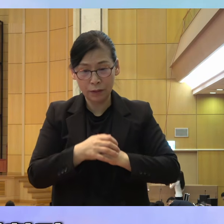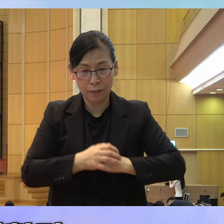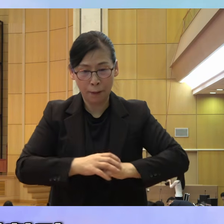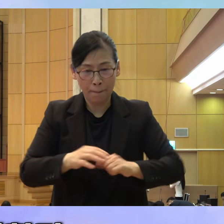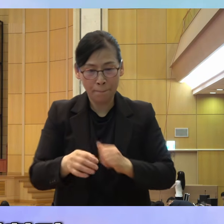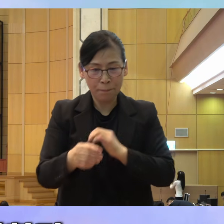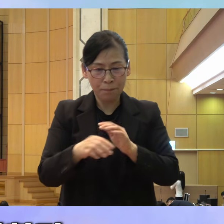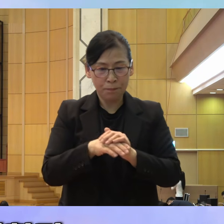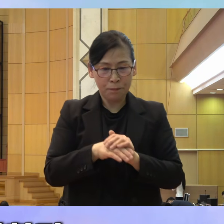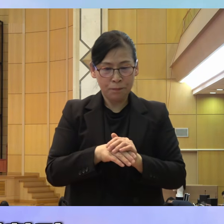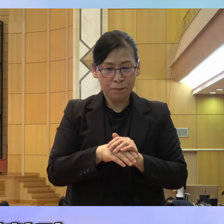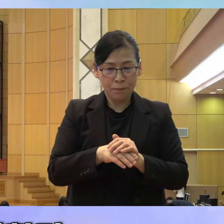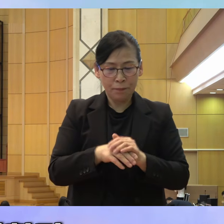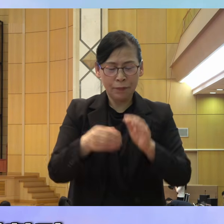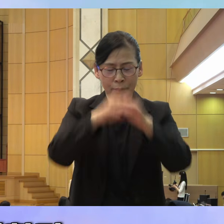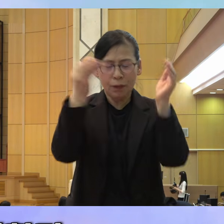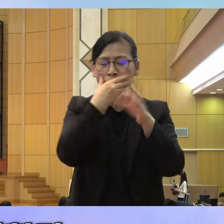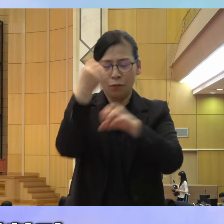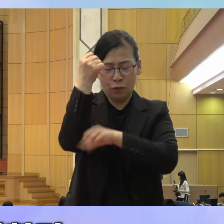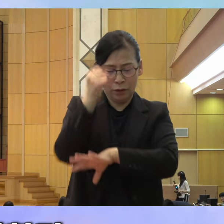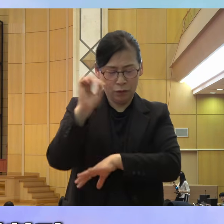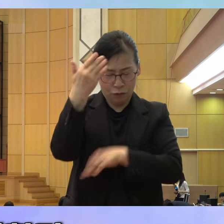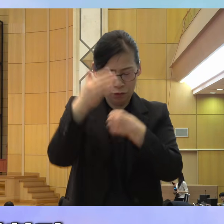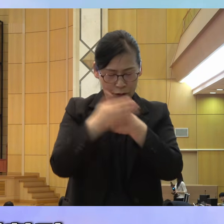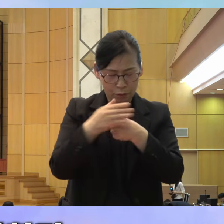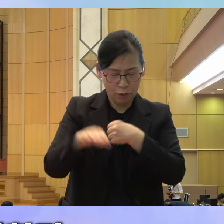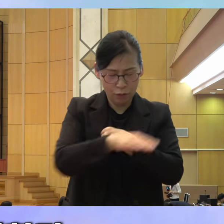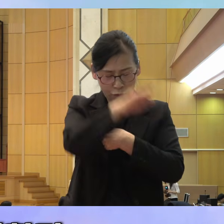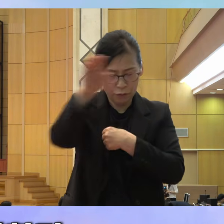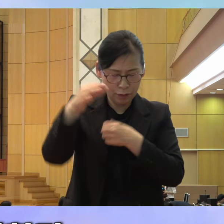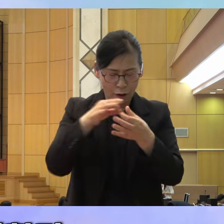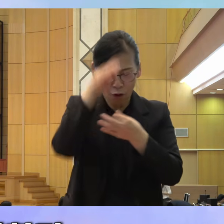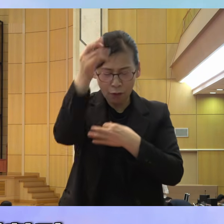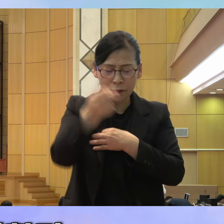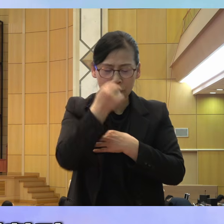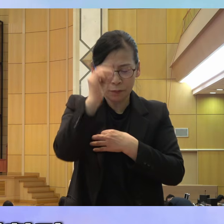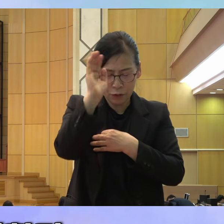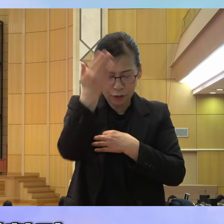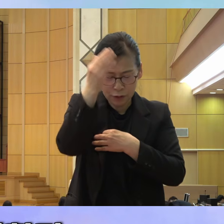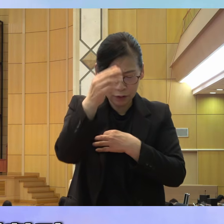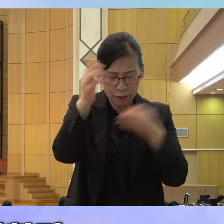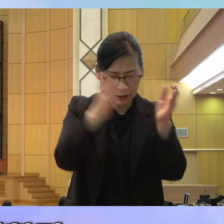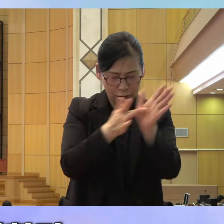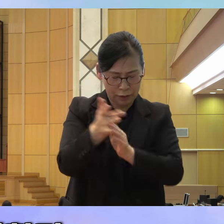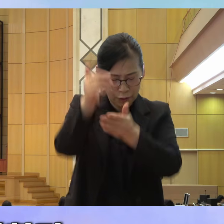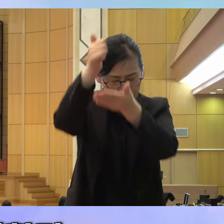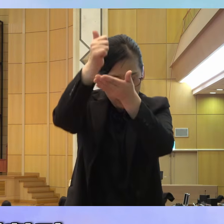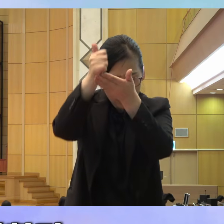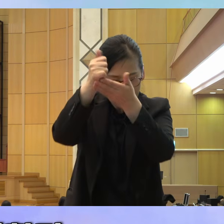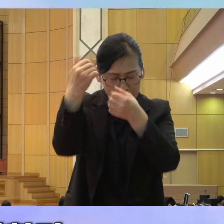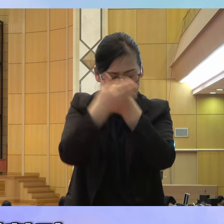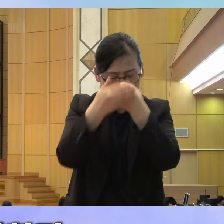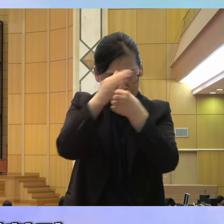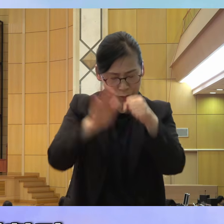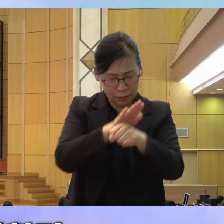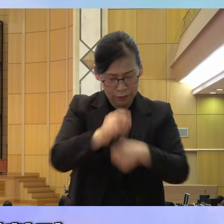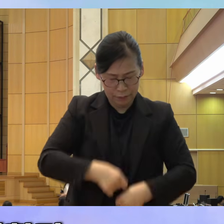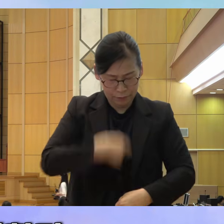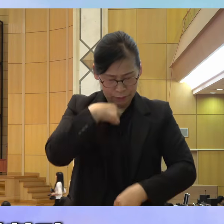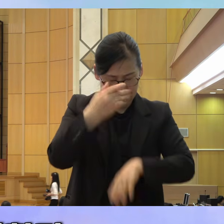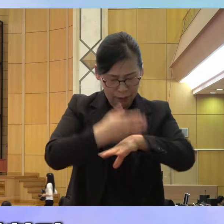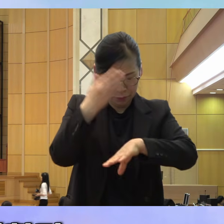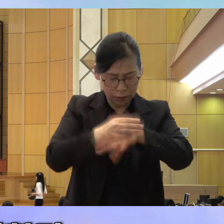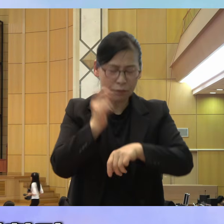만복의 근원 되시며 우리들의 영원한 생명 되신 예수님, 은혜와 사랑에